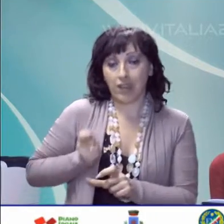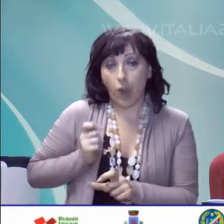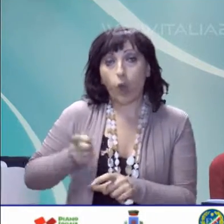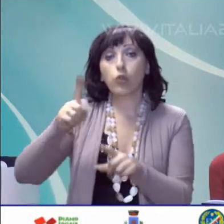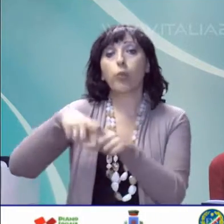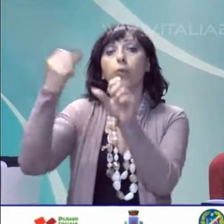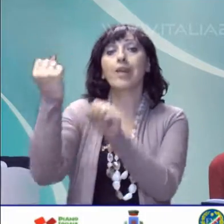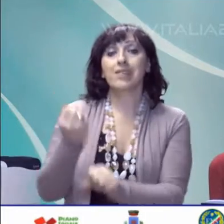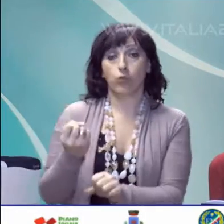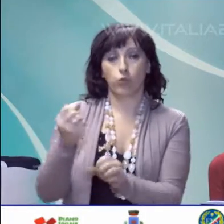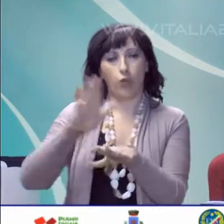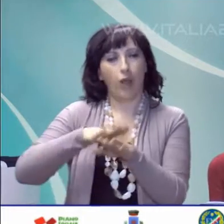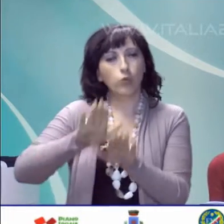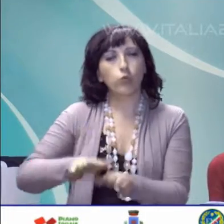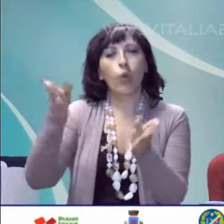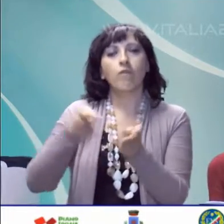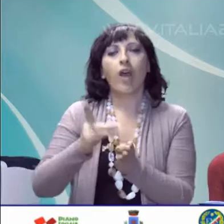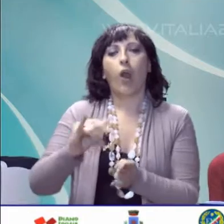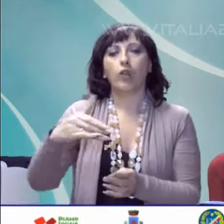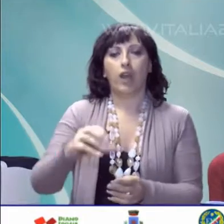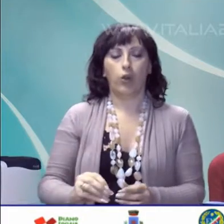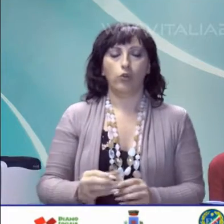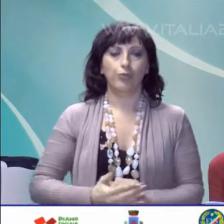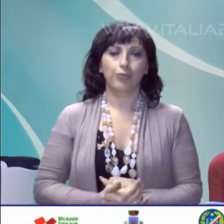delle istituzioni valdianesi.